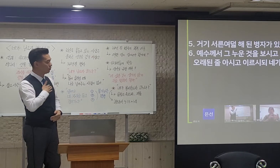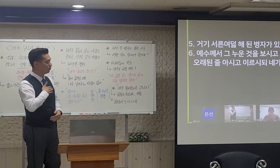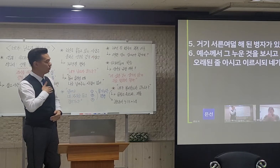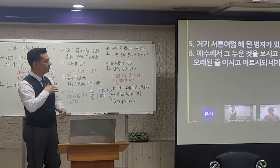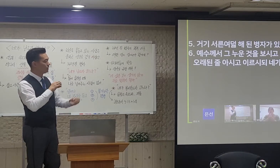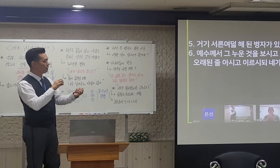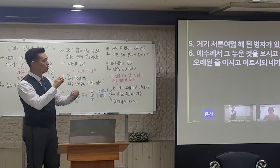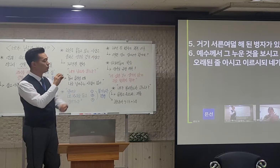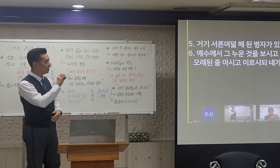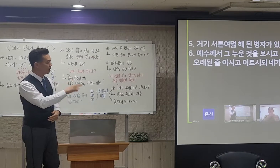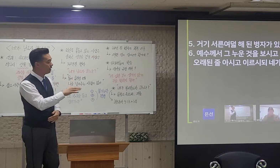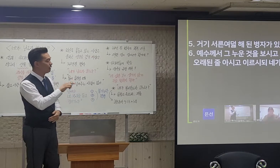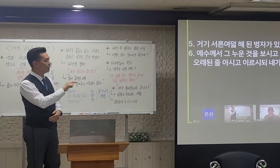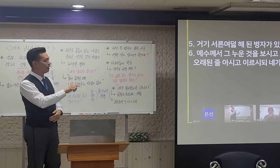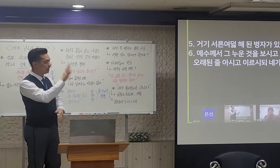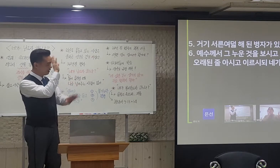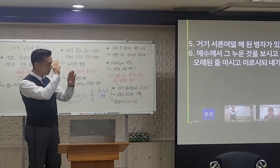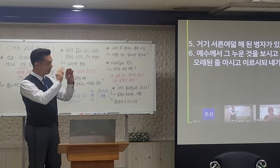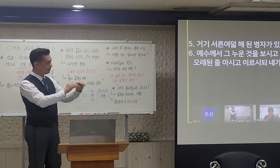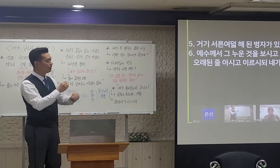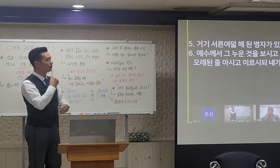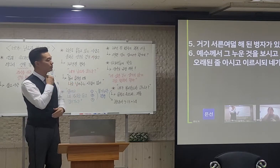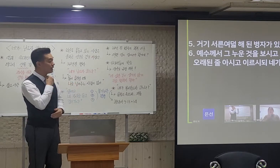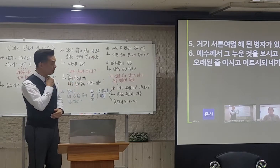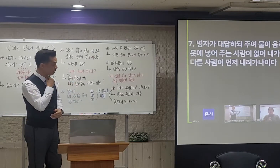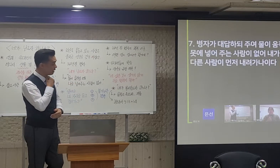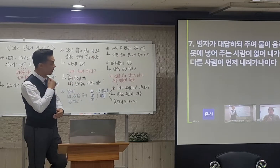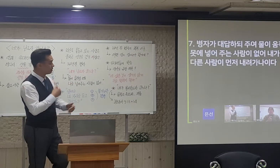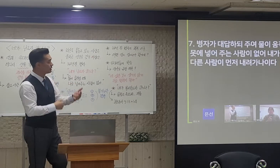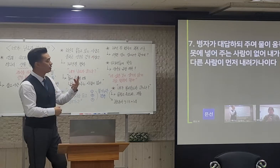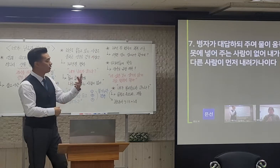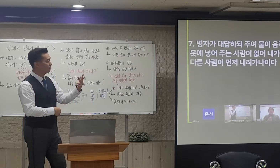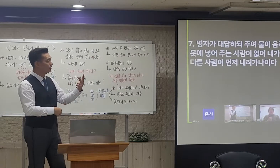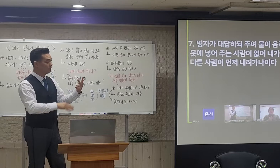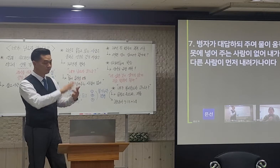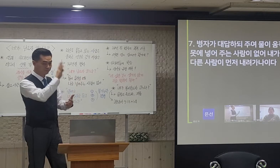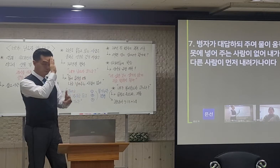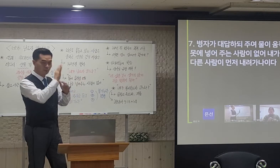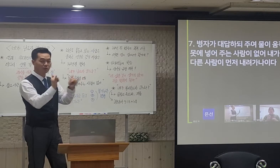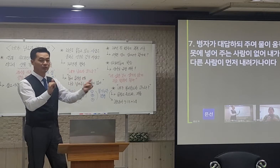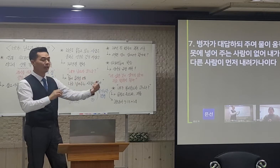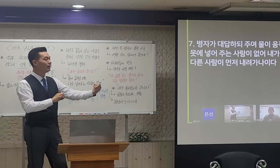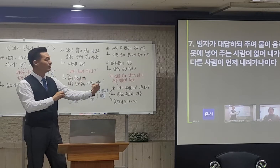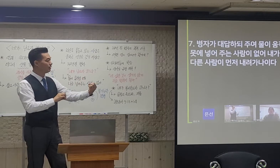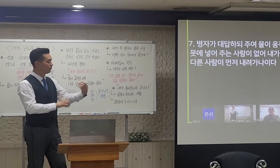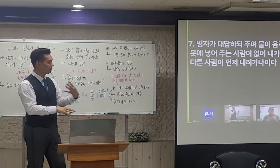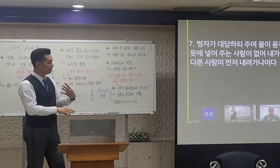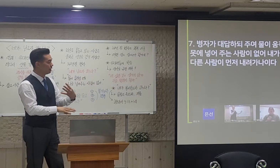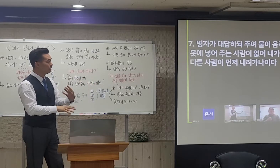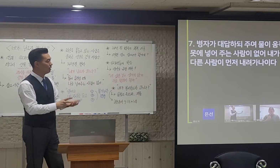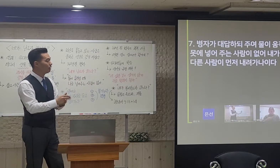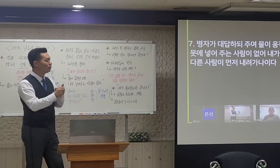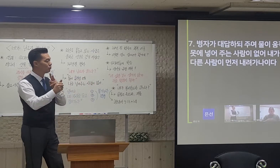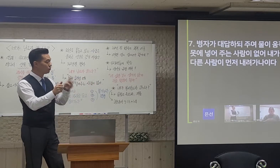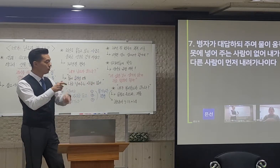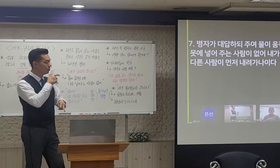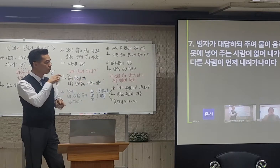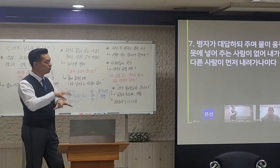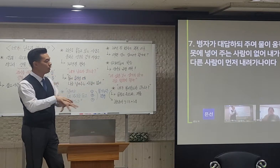아시고 이르시되 내가 낫고자 하느냐. 7절 병자가 대답하되 주여 물이